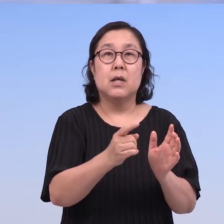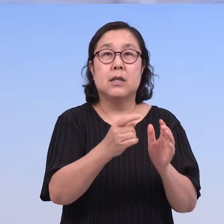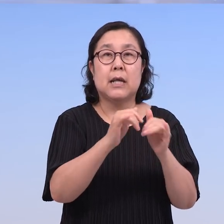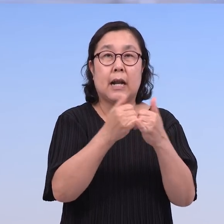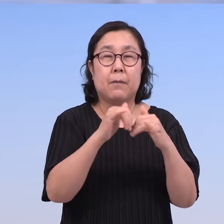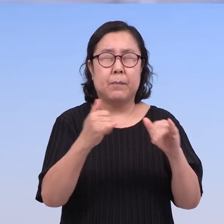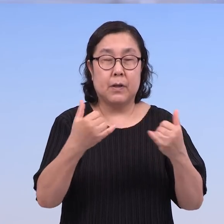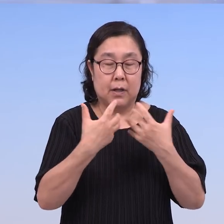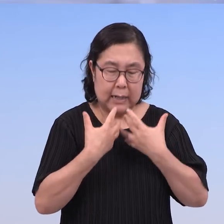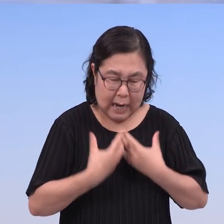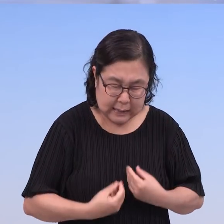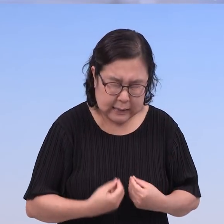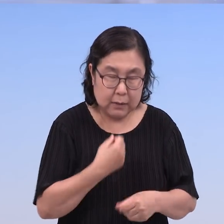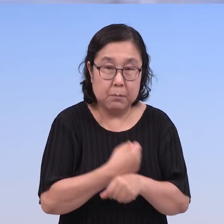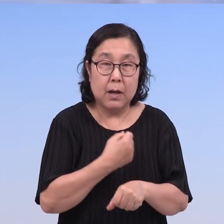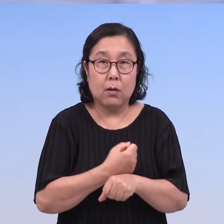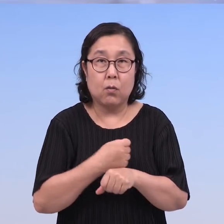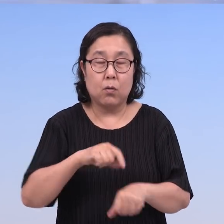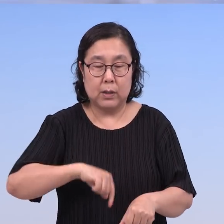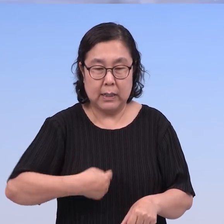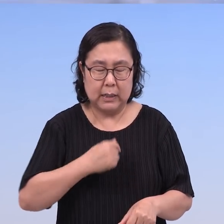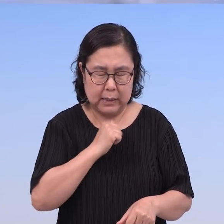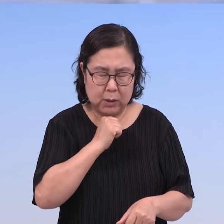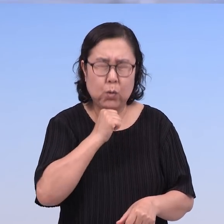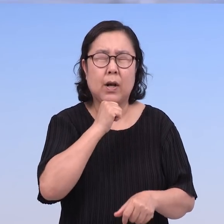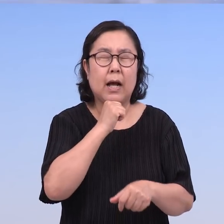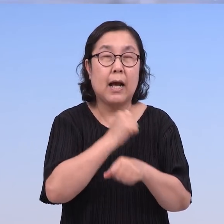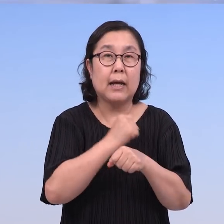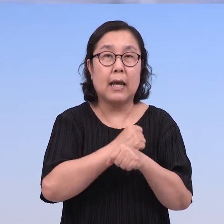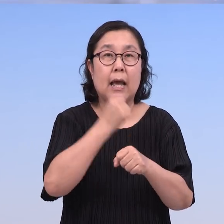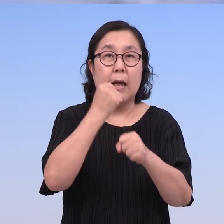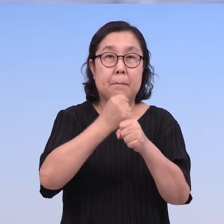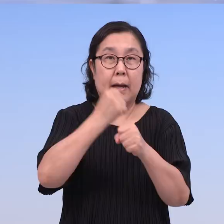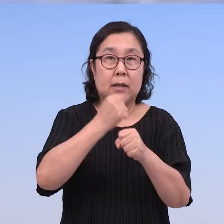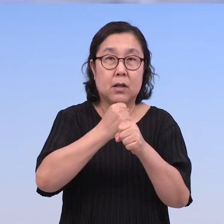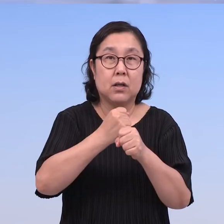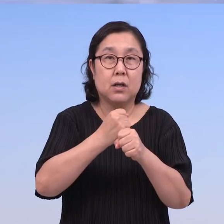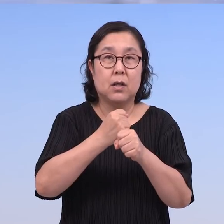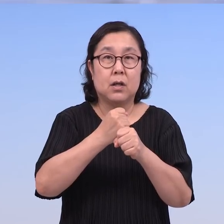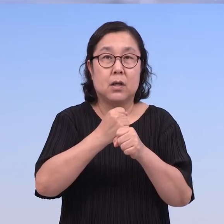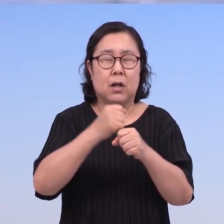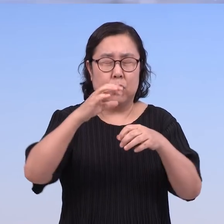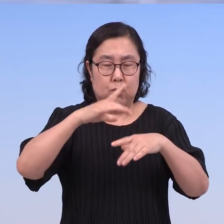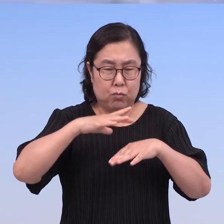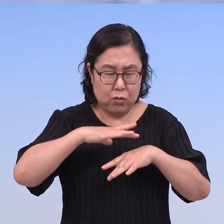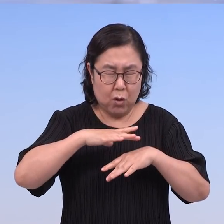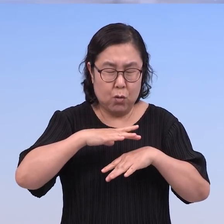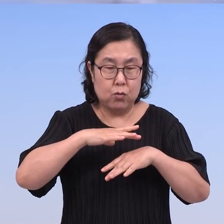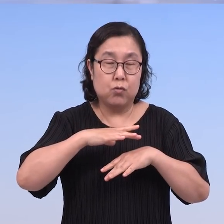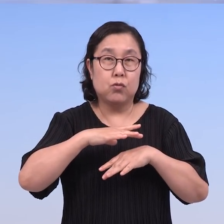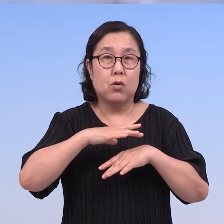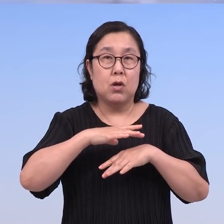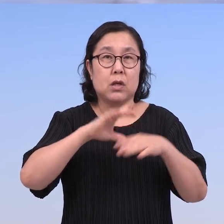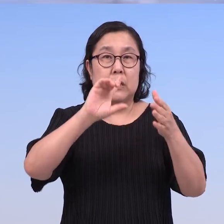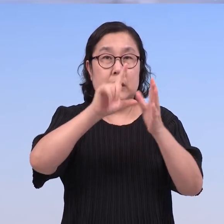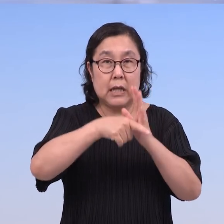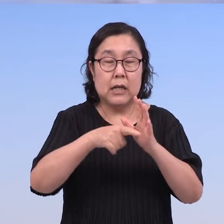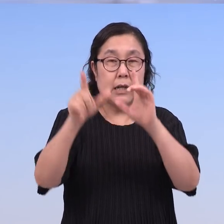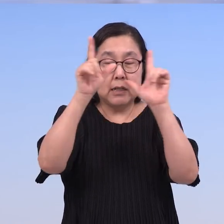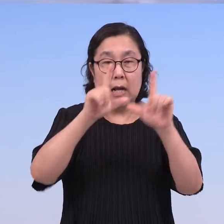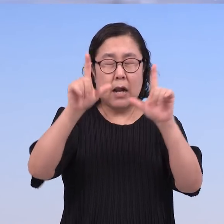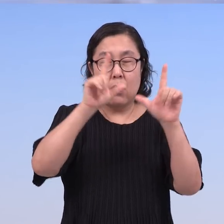낙심시키고 끊임없이 자기 스스로를 초라한 인생으로 몰고 가려는 이런 무서운 시대를 살아가고 있기